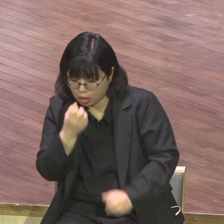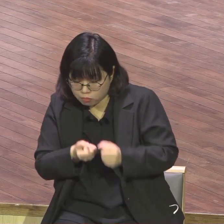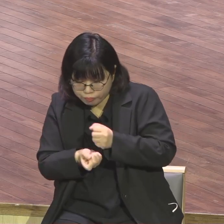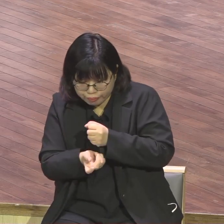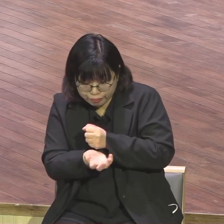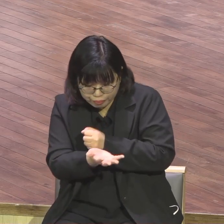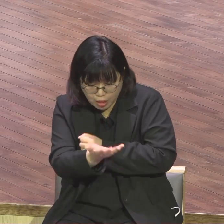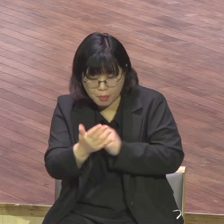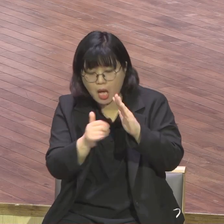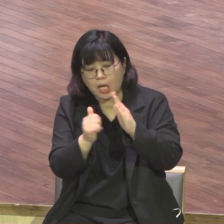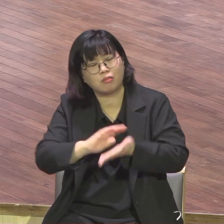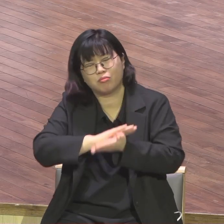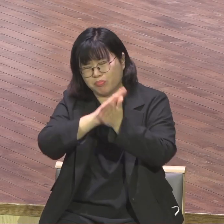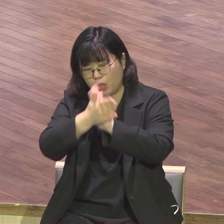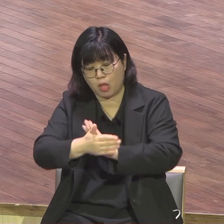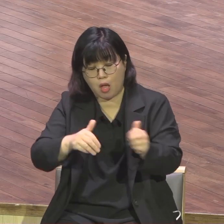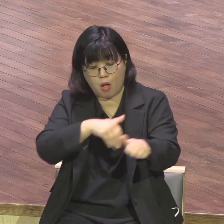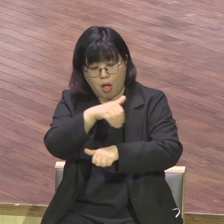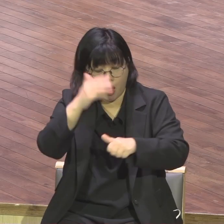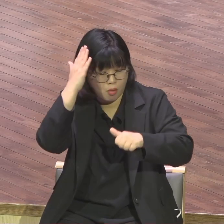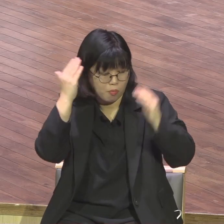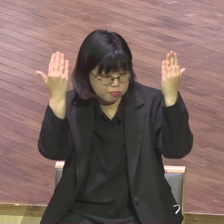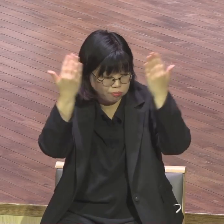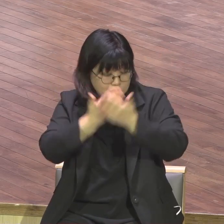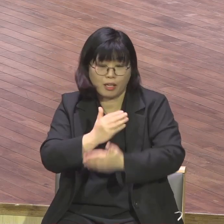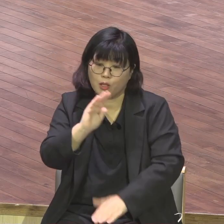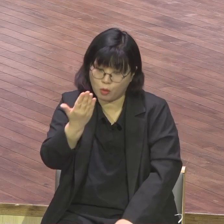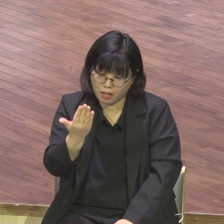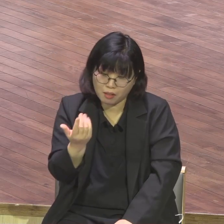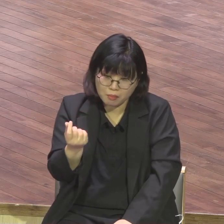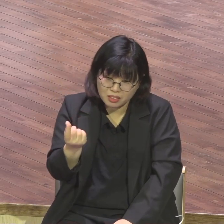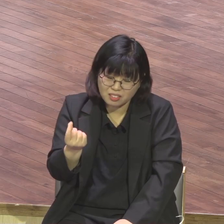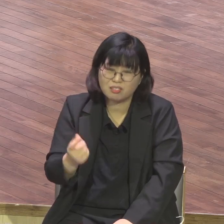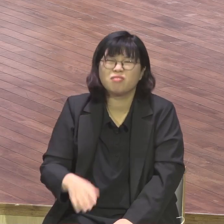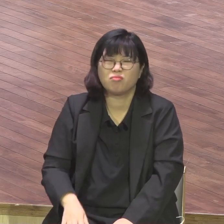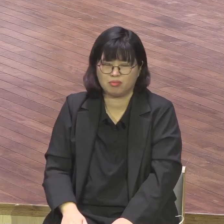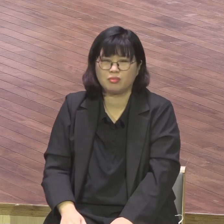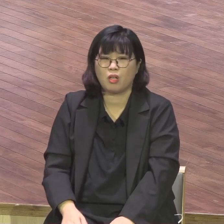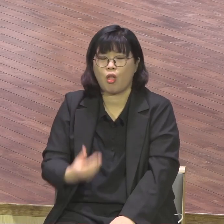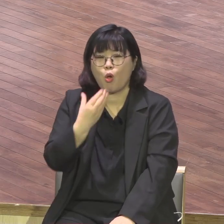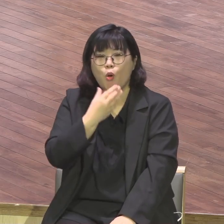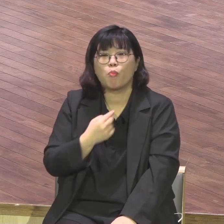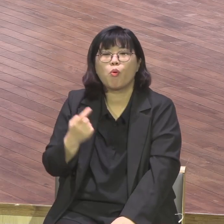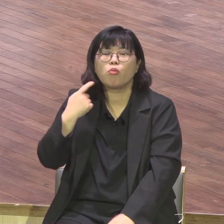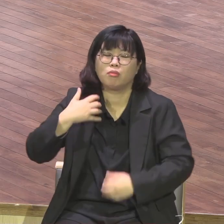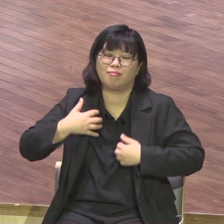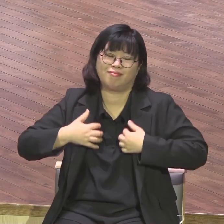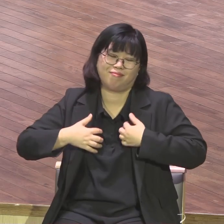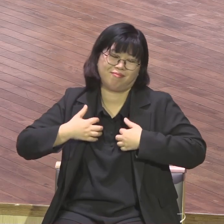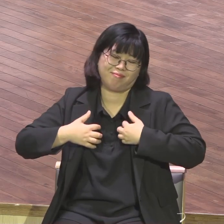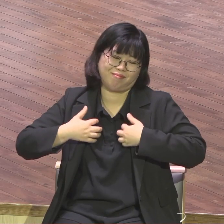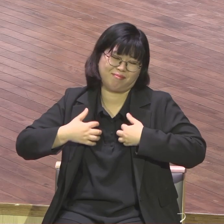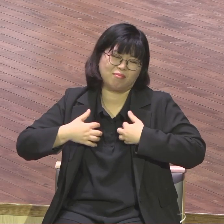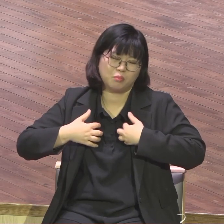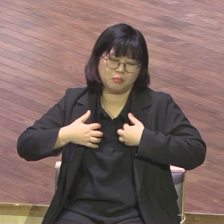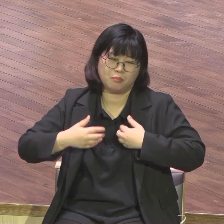이걸 뭐라 그래요? 복음 누림이라 그래요. 복음을 누려야 돼. 누림이 없으면요. 누림이 없으면 복음